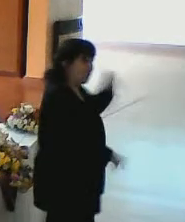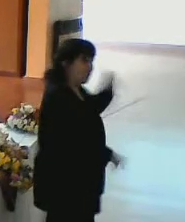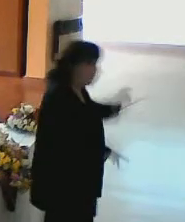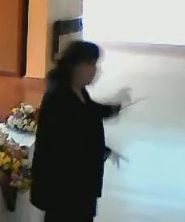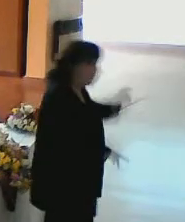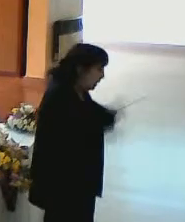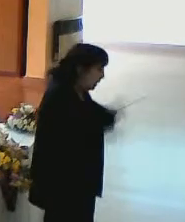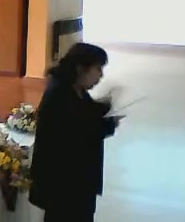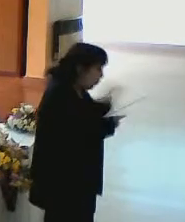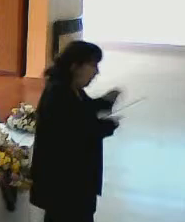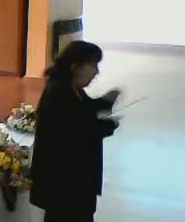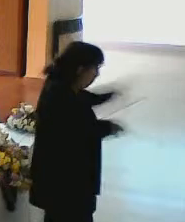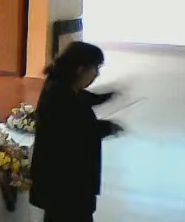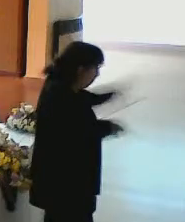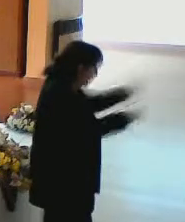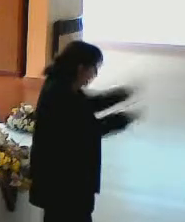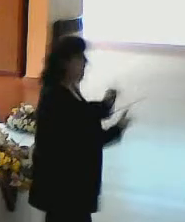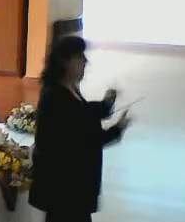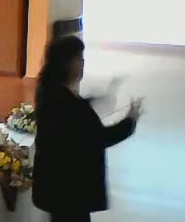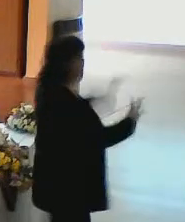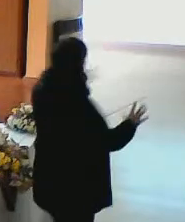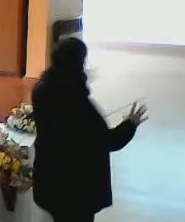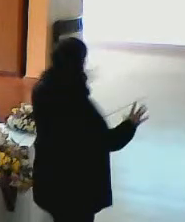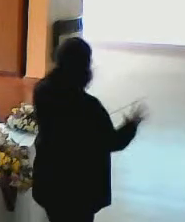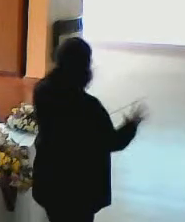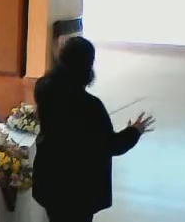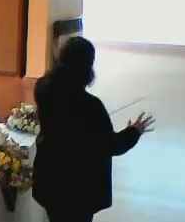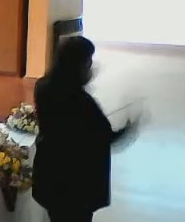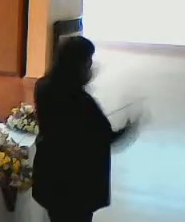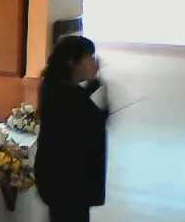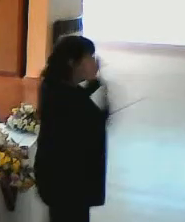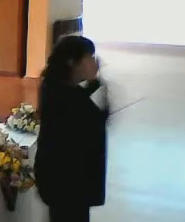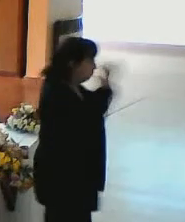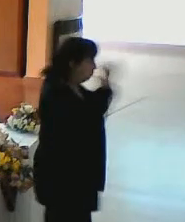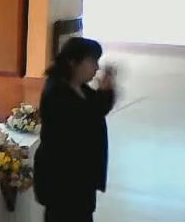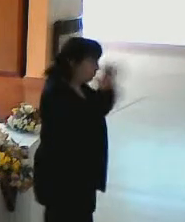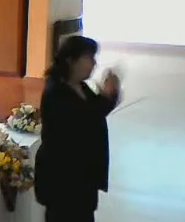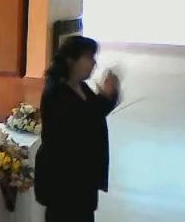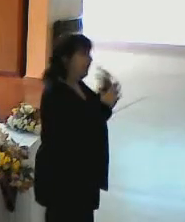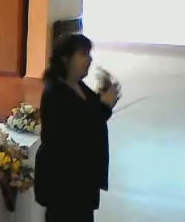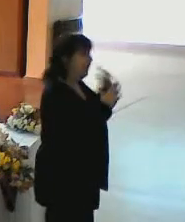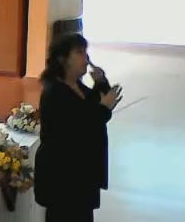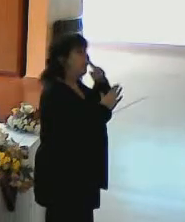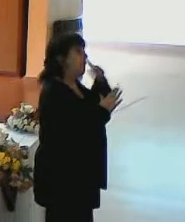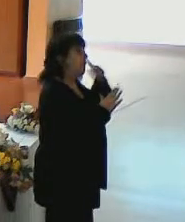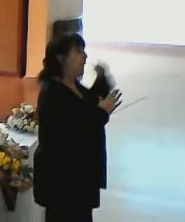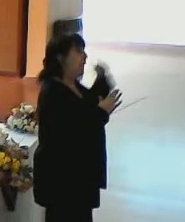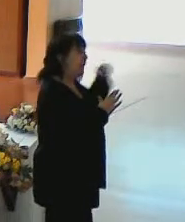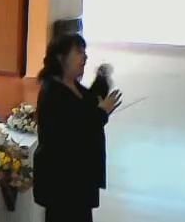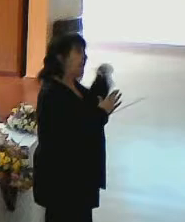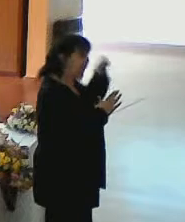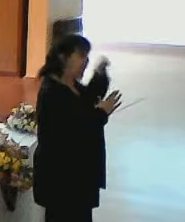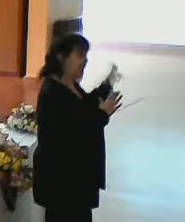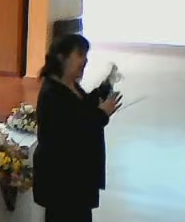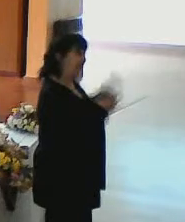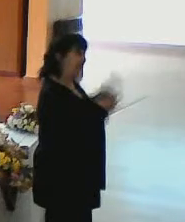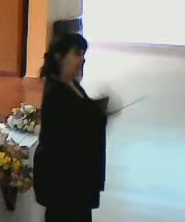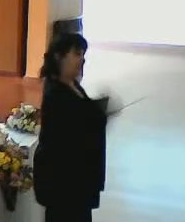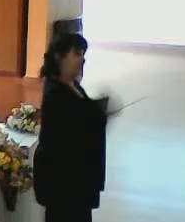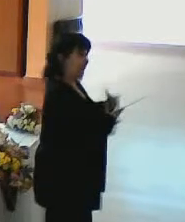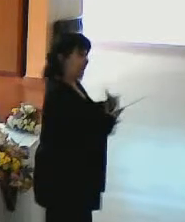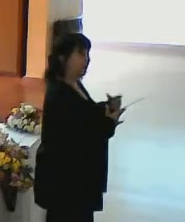¿A qué le llamamos nosotros trastorno por déficit de atención e hiperactividad? Es un desorden de origen